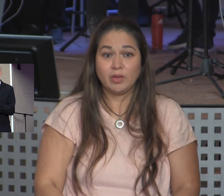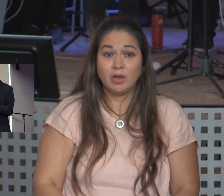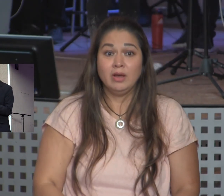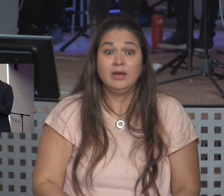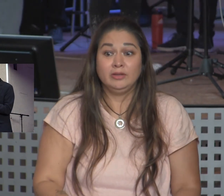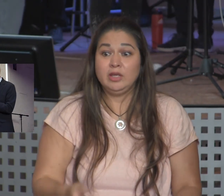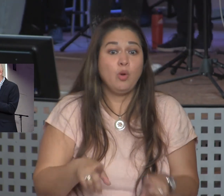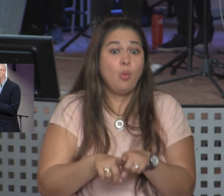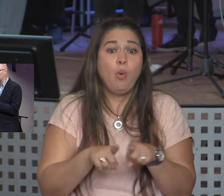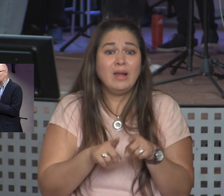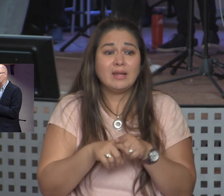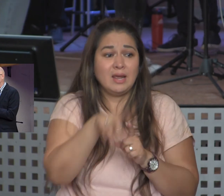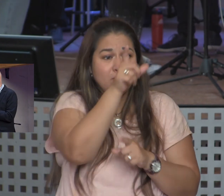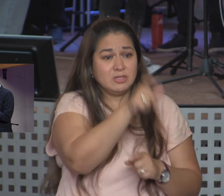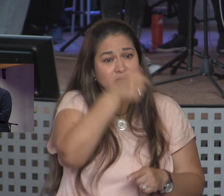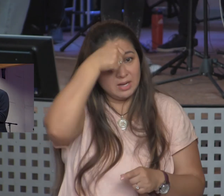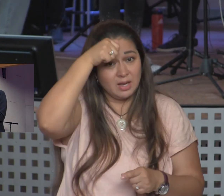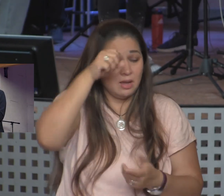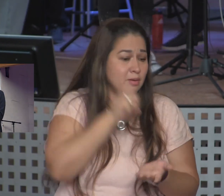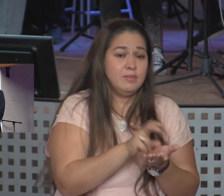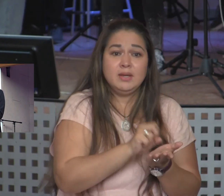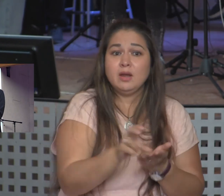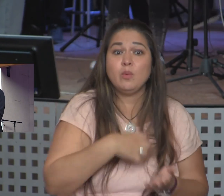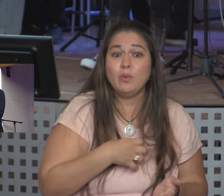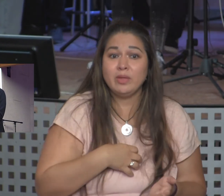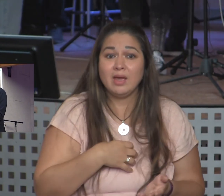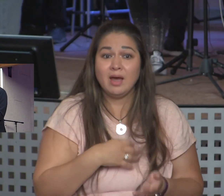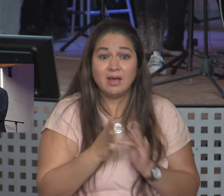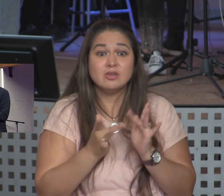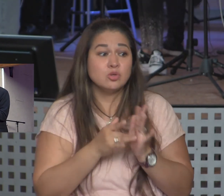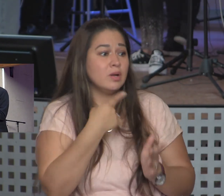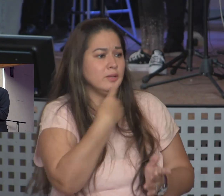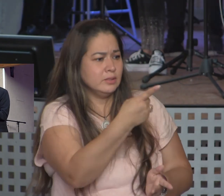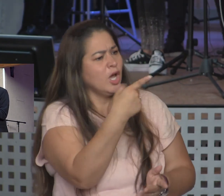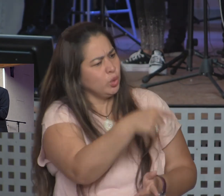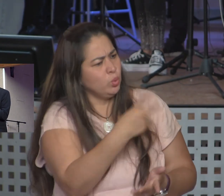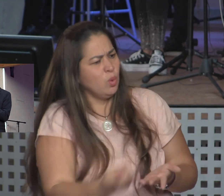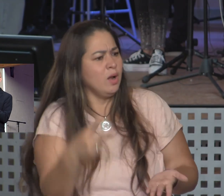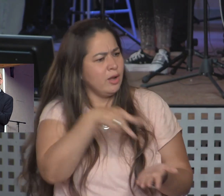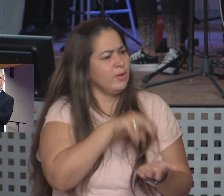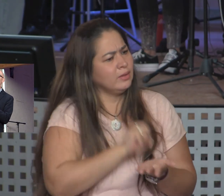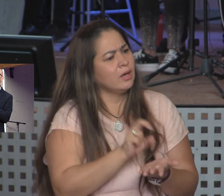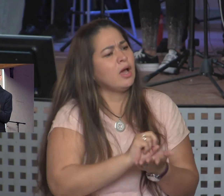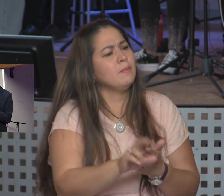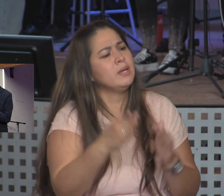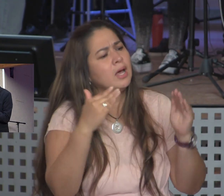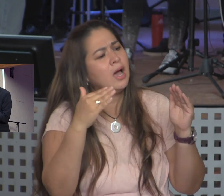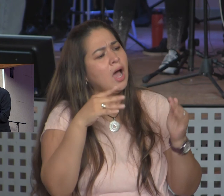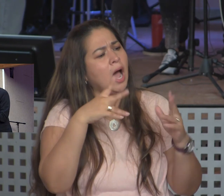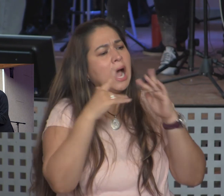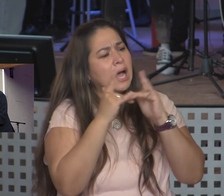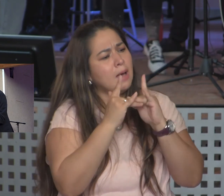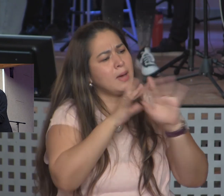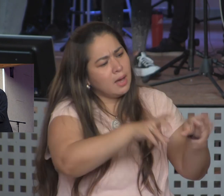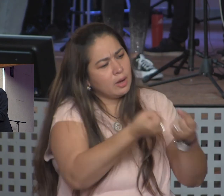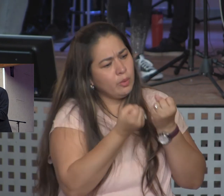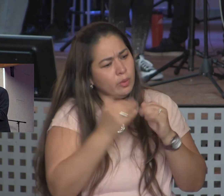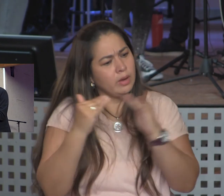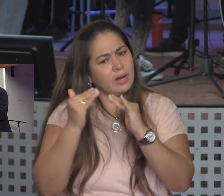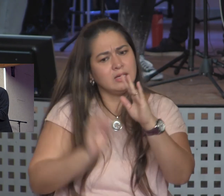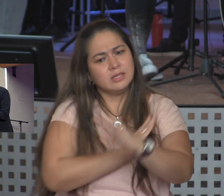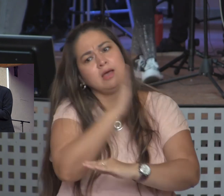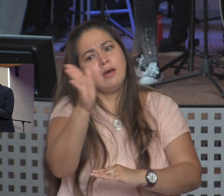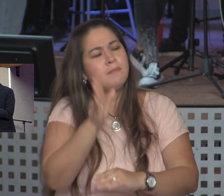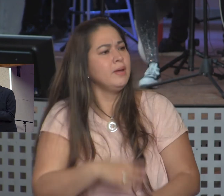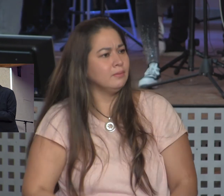a tu casa. ¿Sabes qué va a ocurrir? Que ese hombre que estaba ahí por tiempo va a acabar en su casa. ¿Cuánto tiempo haría